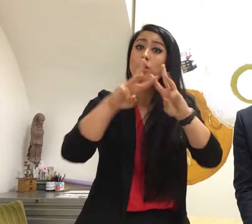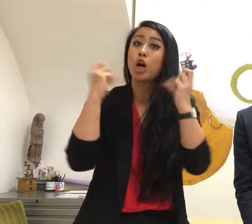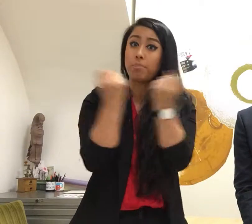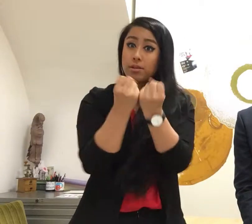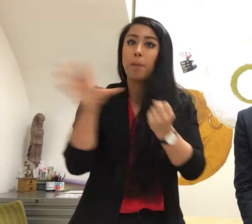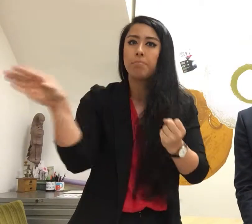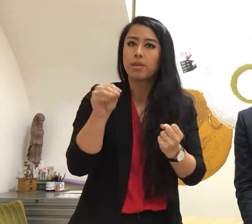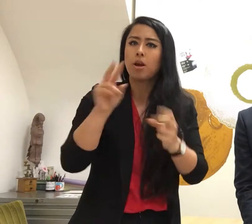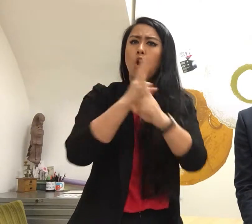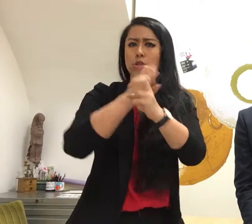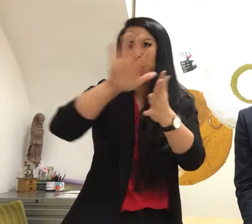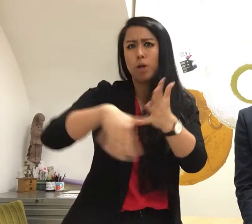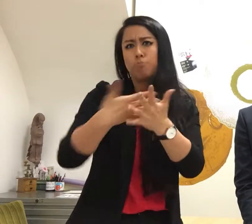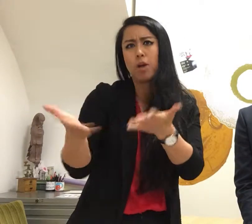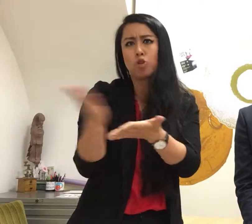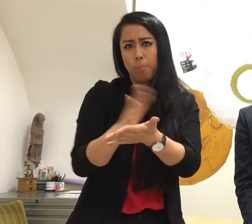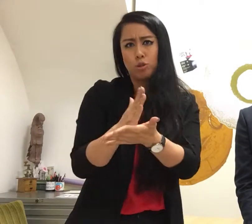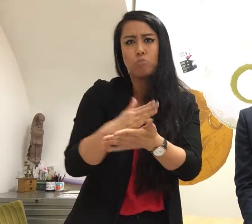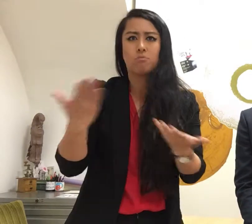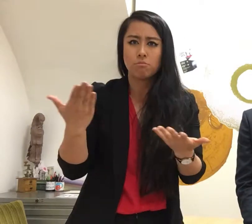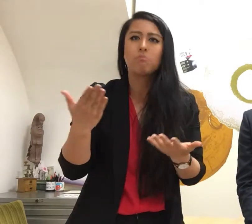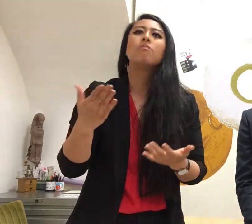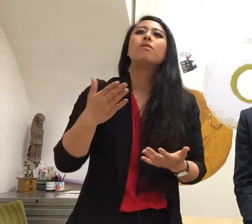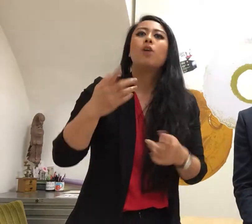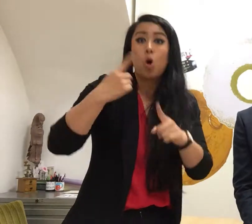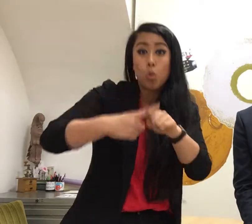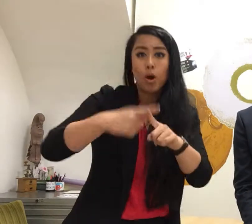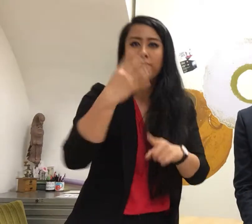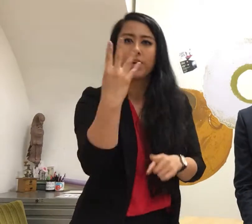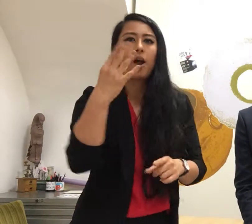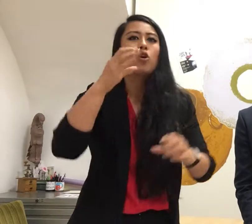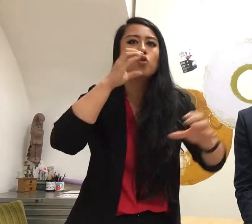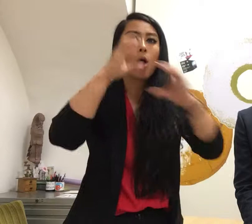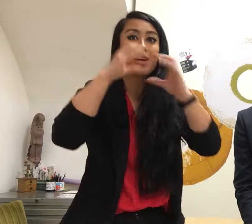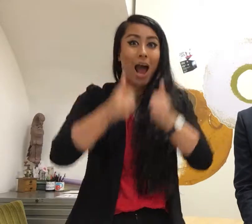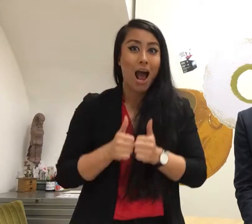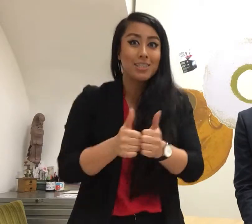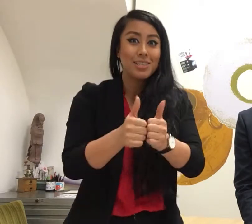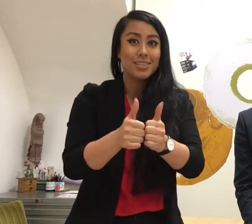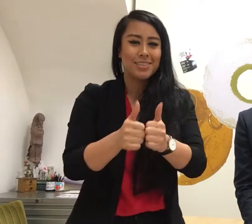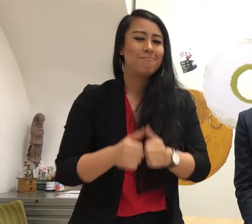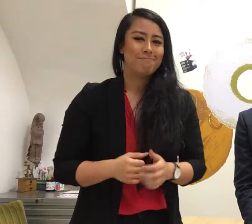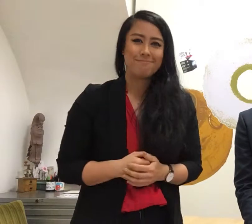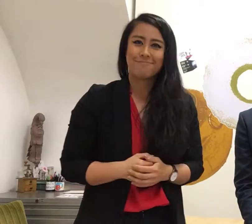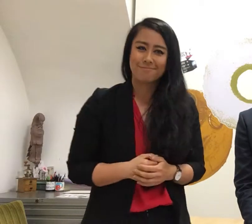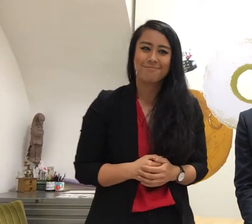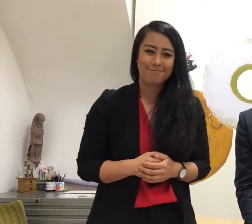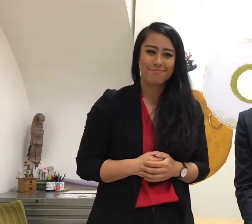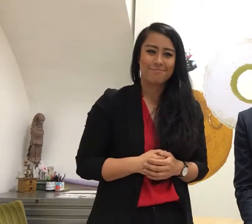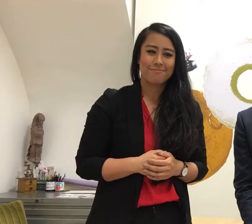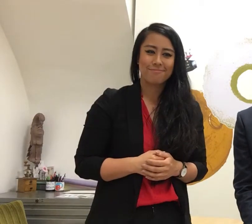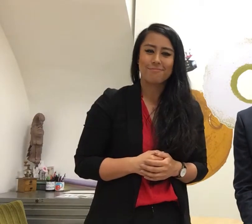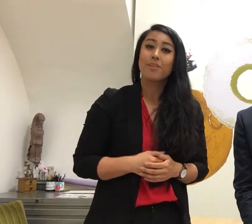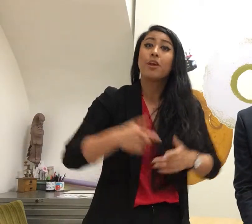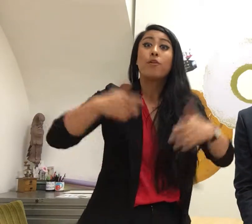und 30 Jahre alt seid. Der Workshop wird natürlich in österreichische Gebärdensprache gedolmetscht und es gibt auch